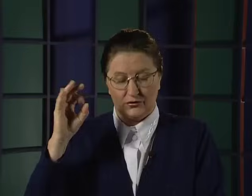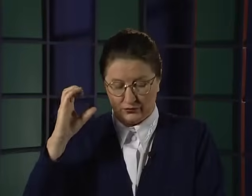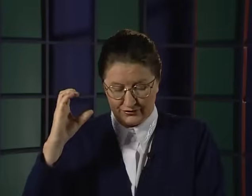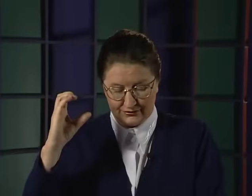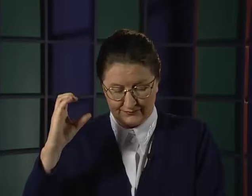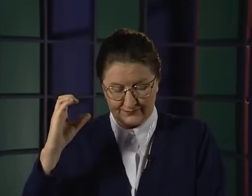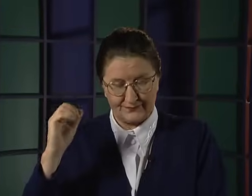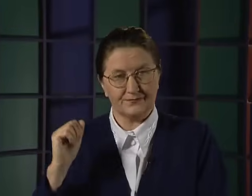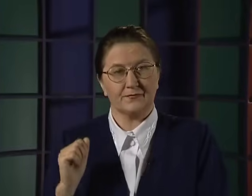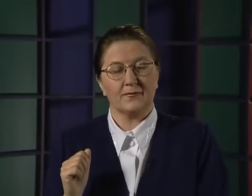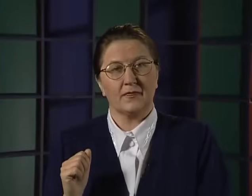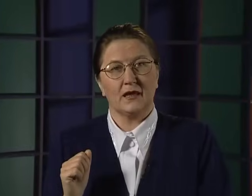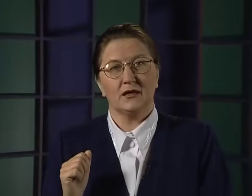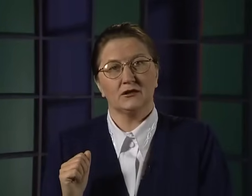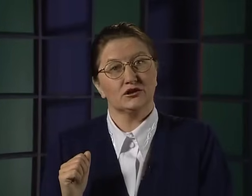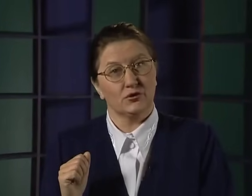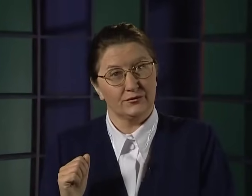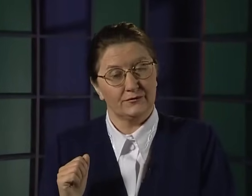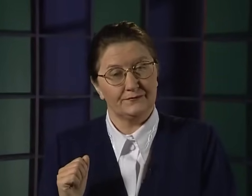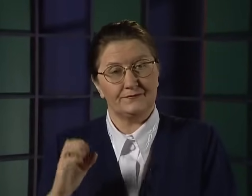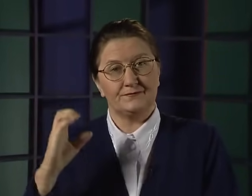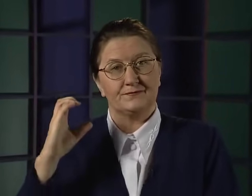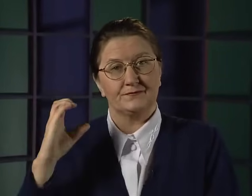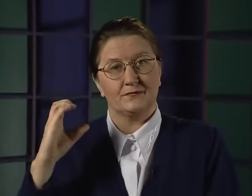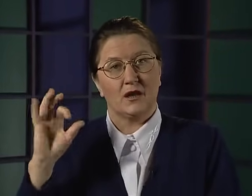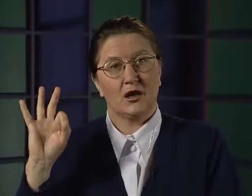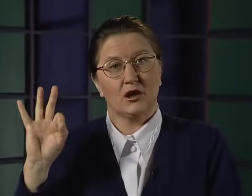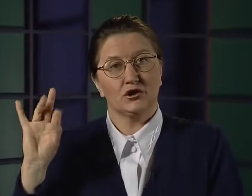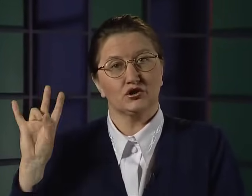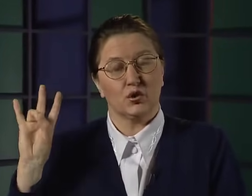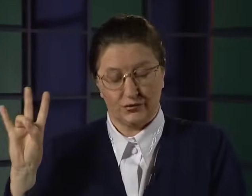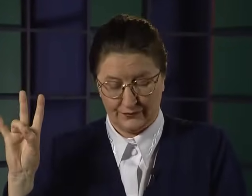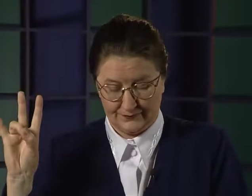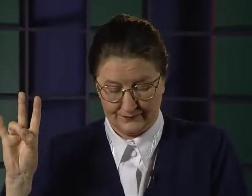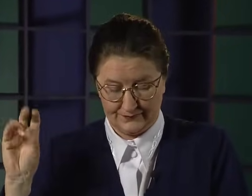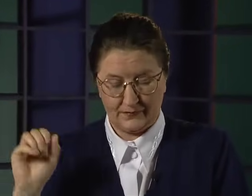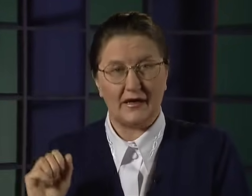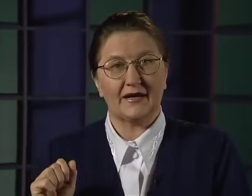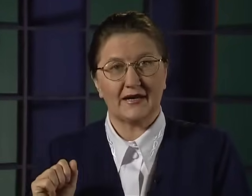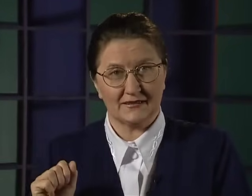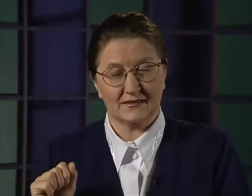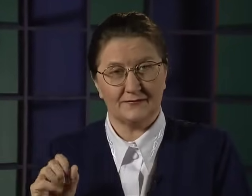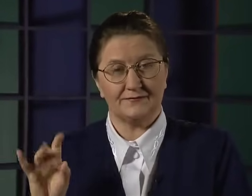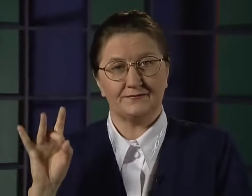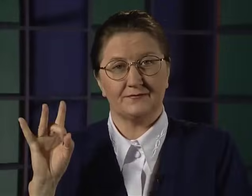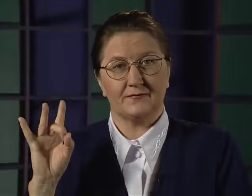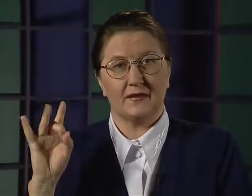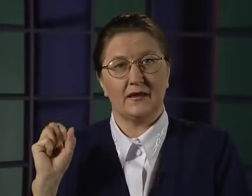«Нос», «Нос», «СОН», «РАЗ»,